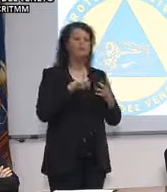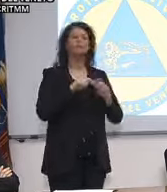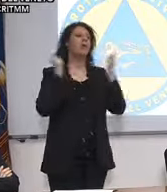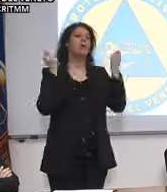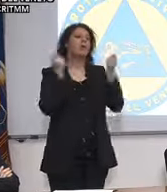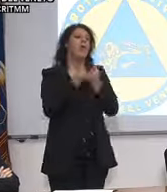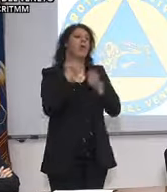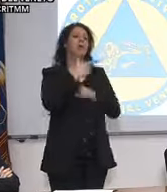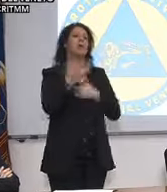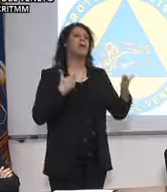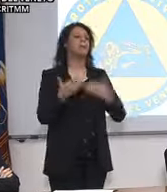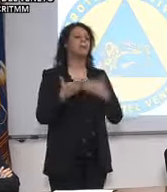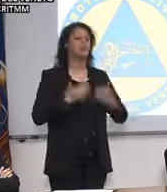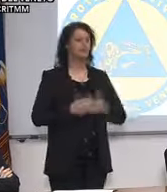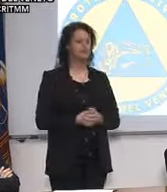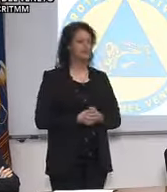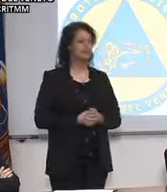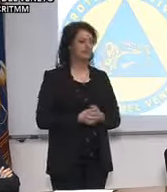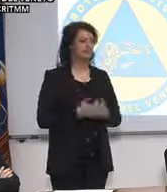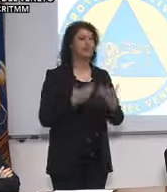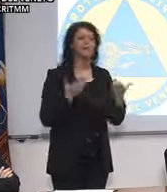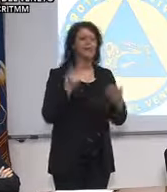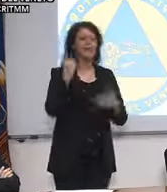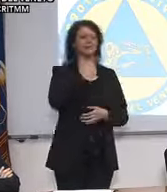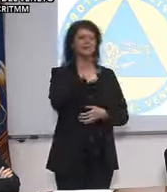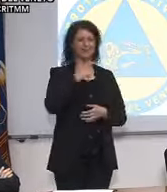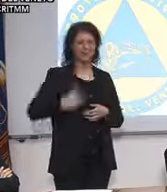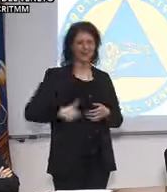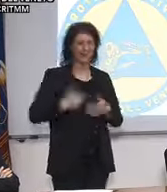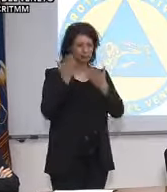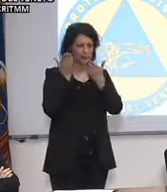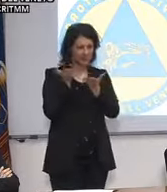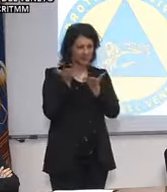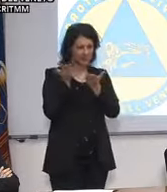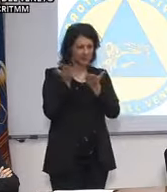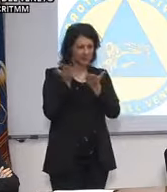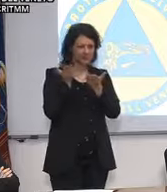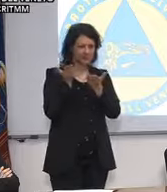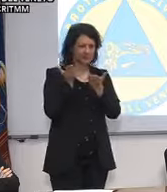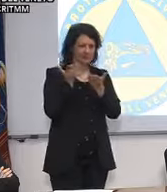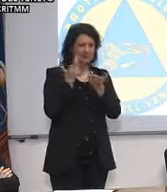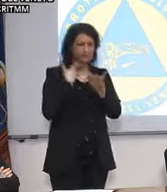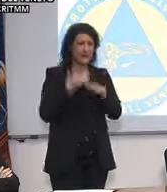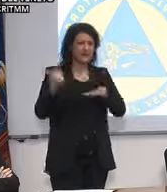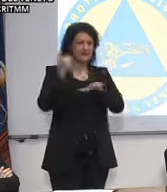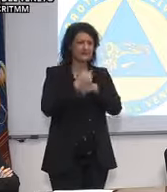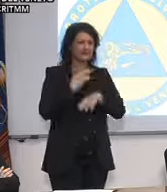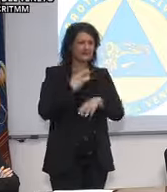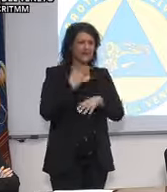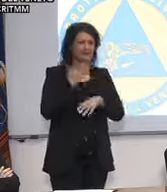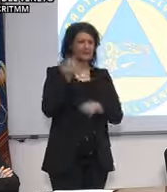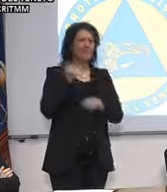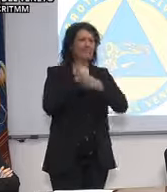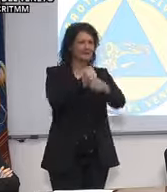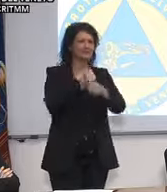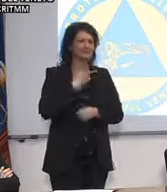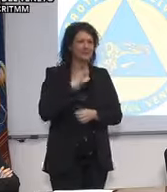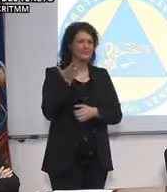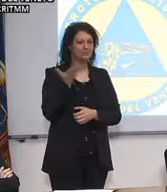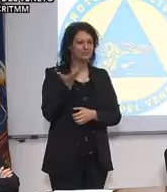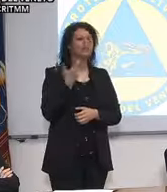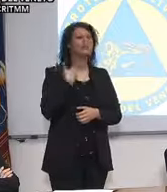affrontare l'emergenza. Ma guardate che i sindaci sono rappresentati allo stesso tavolo dove ci siamo noi. Cioè, voglio ricordare che c'è il